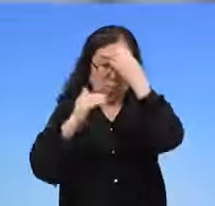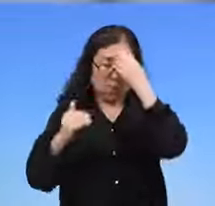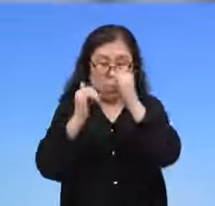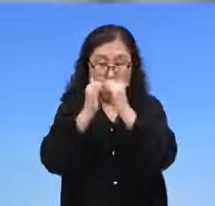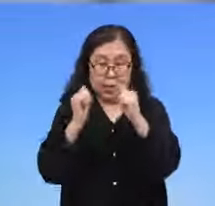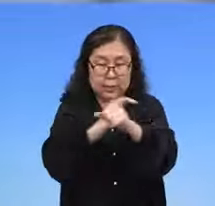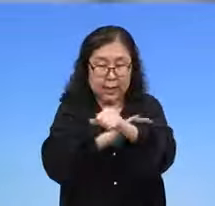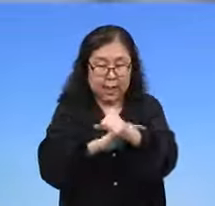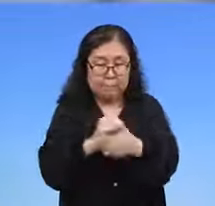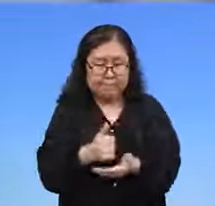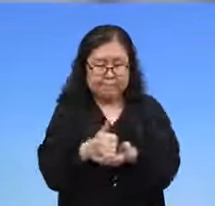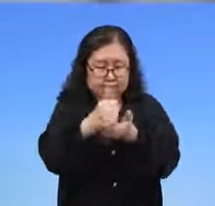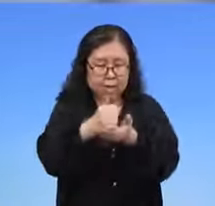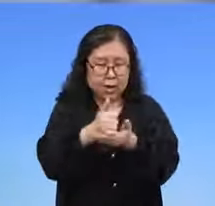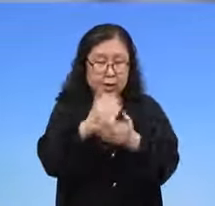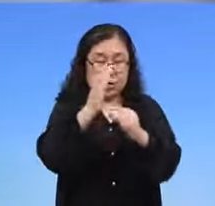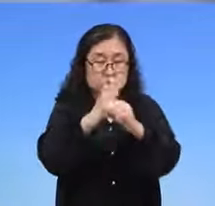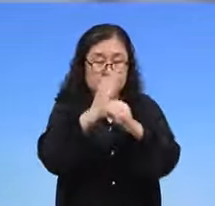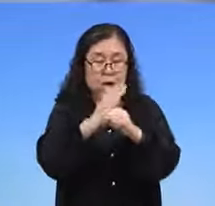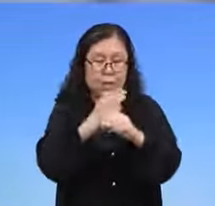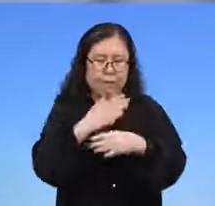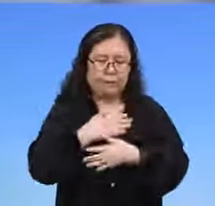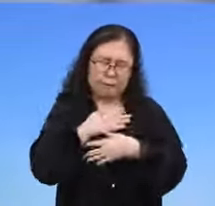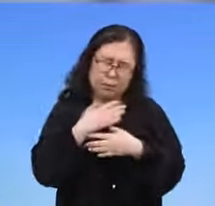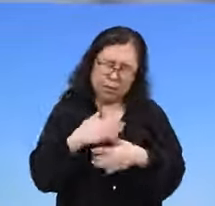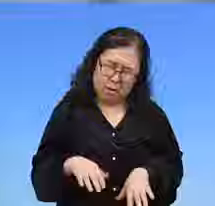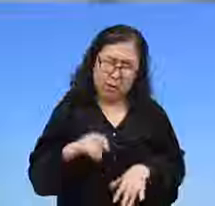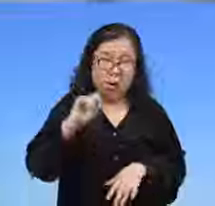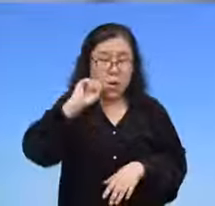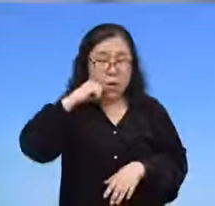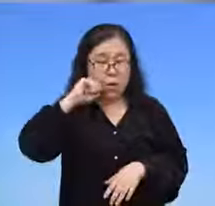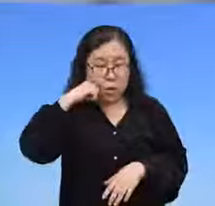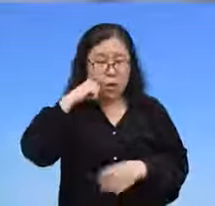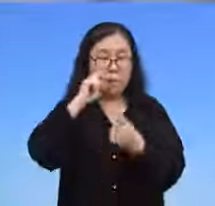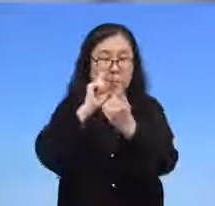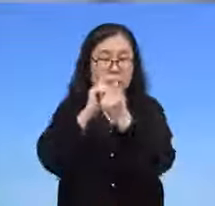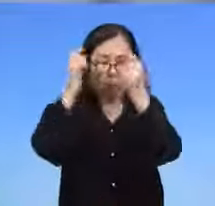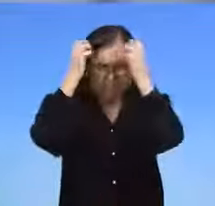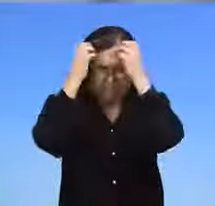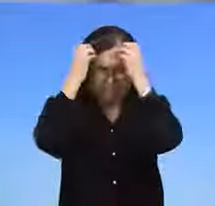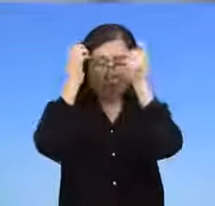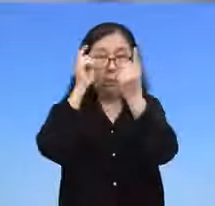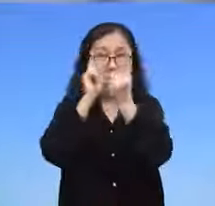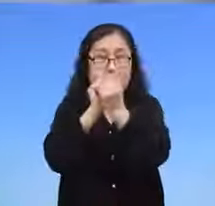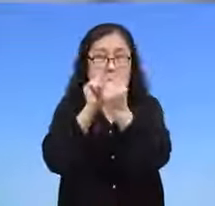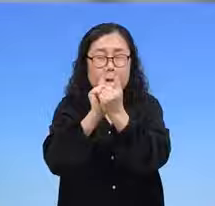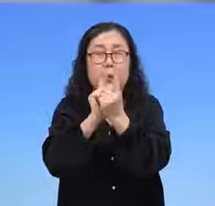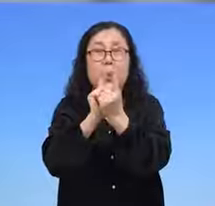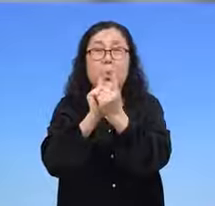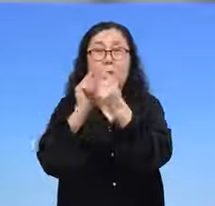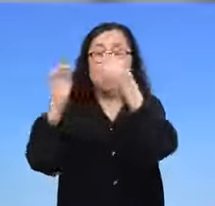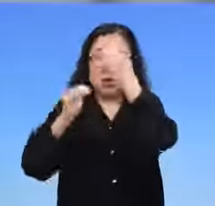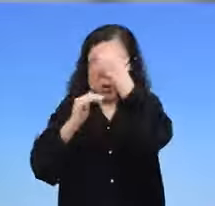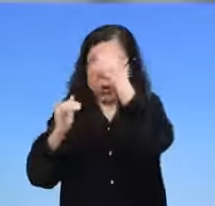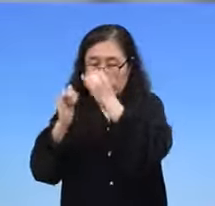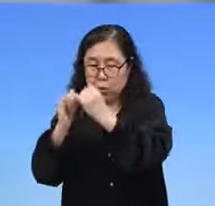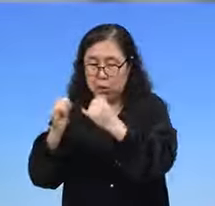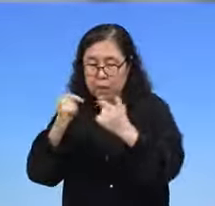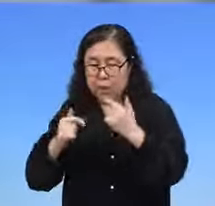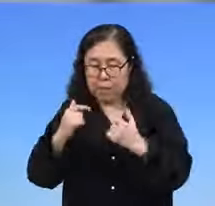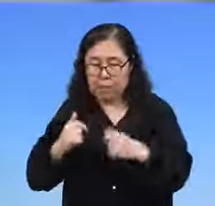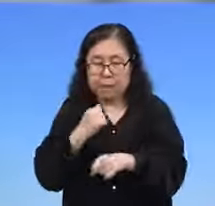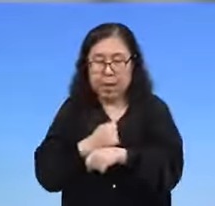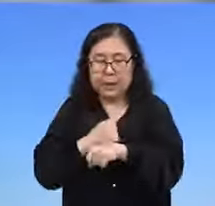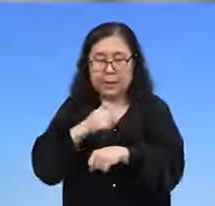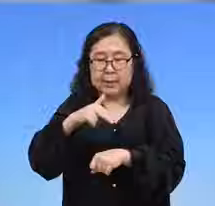성도들을 잘 섬기는 과정에서 피곤에 빠지고 어려움이 찾아오고 고난이 찾아오면 그게 성도들이